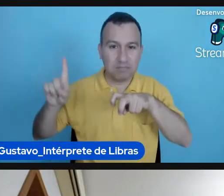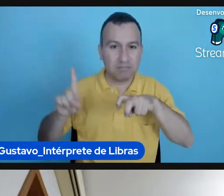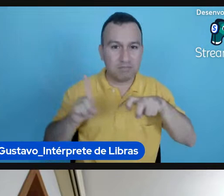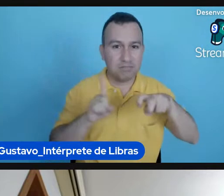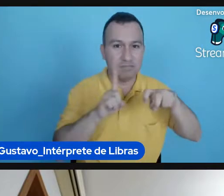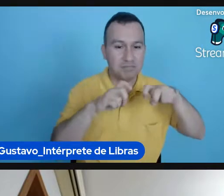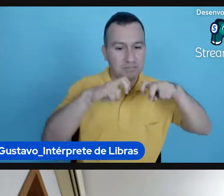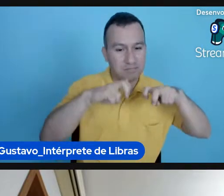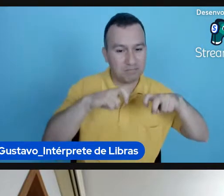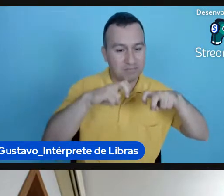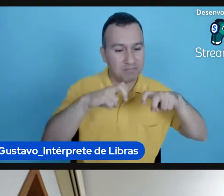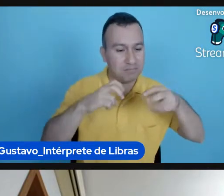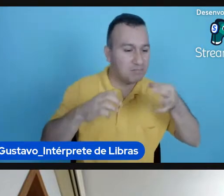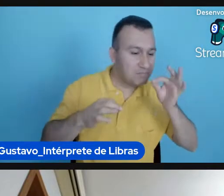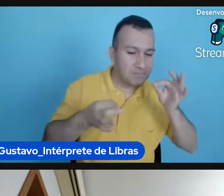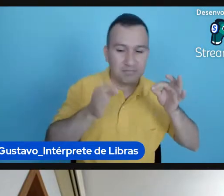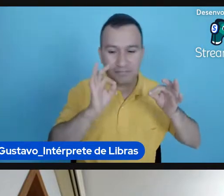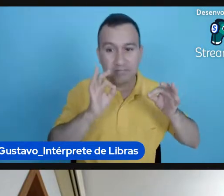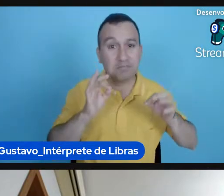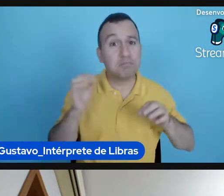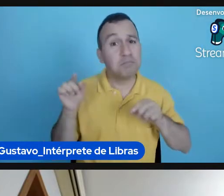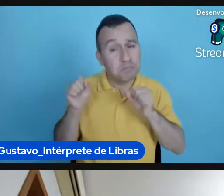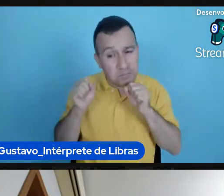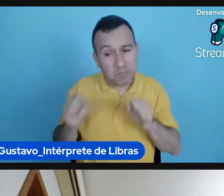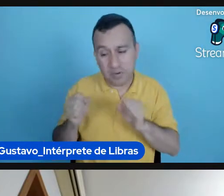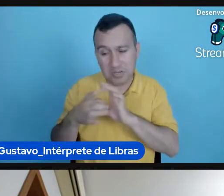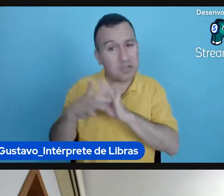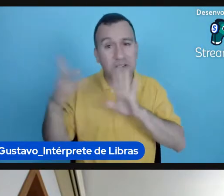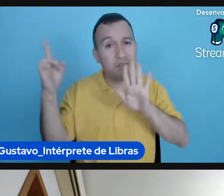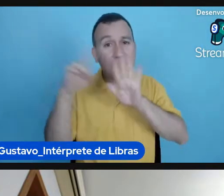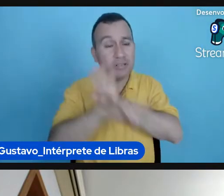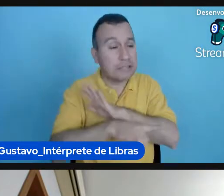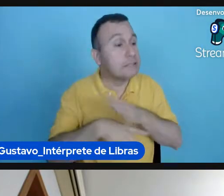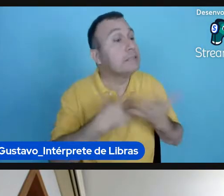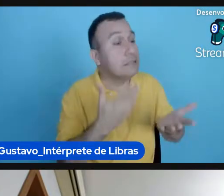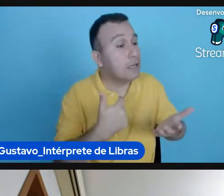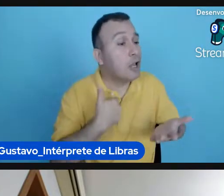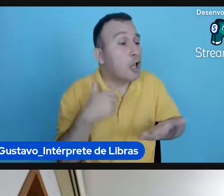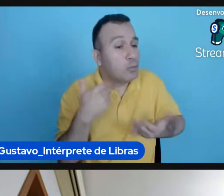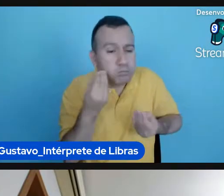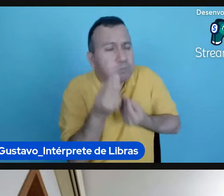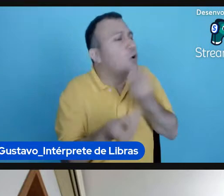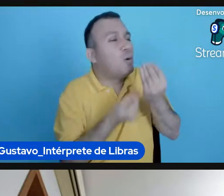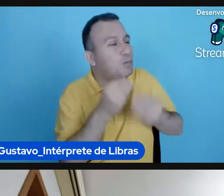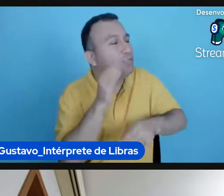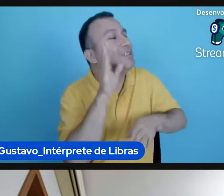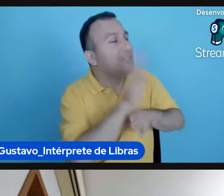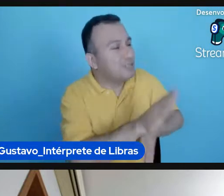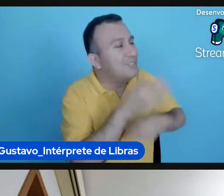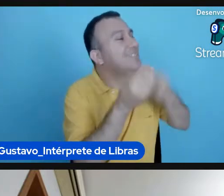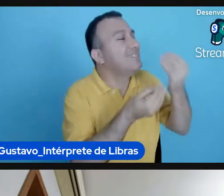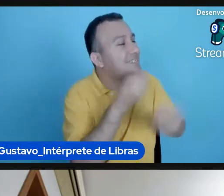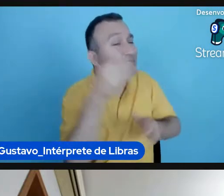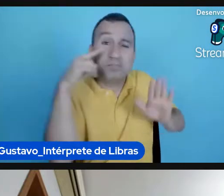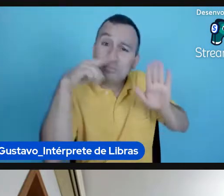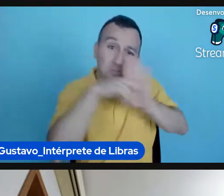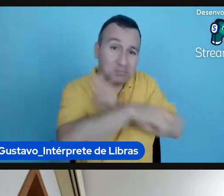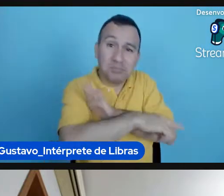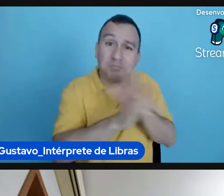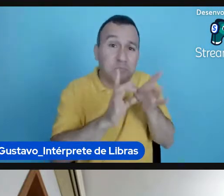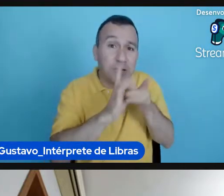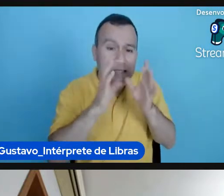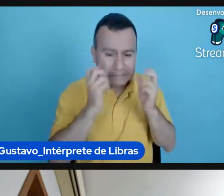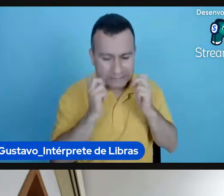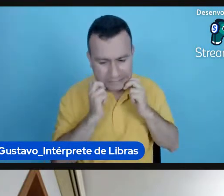E aí, como que eu faço? Tem que estar aberto também, né? Não pode ficar receioso.